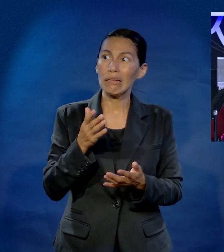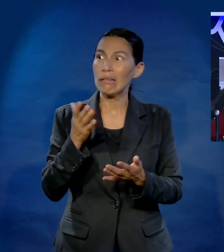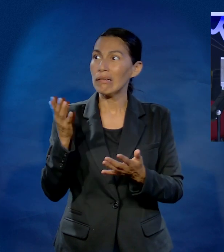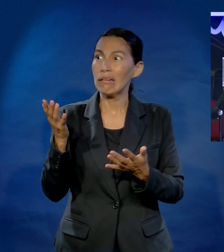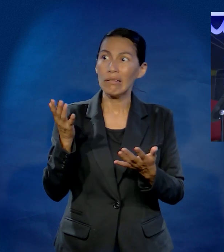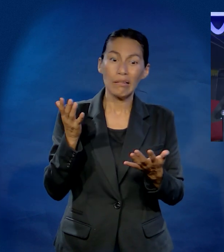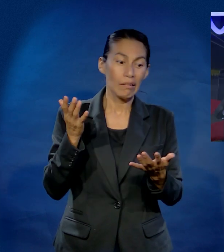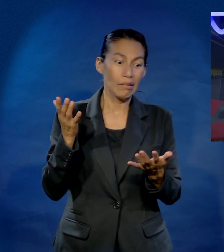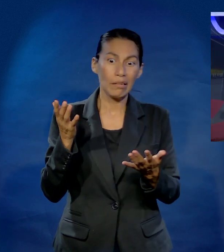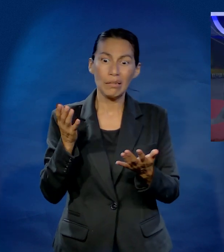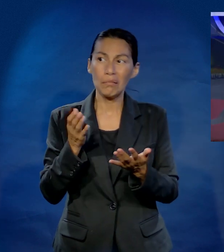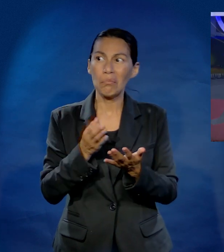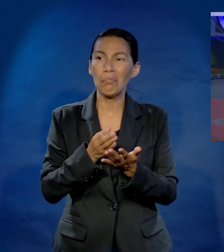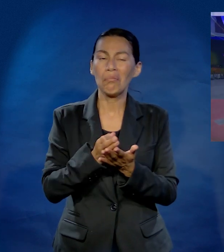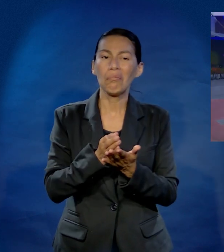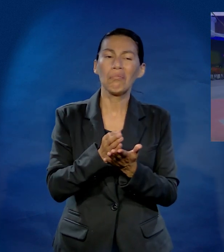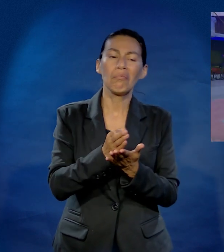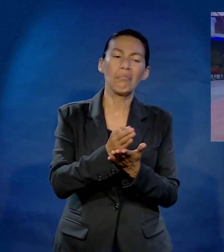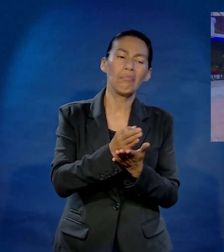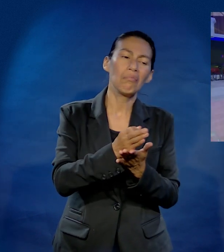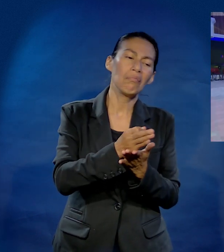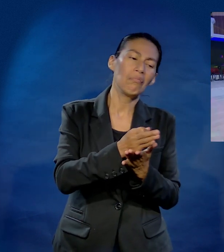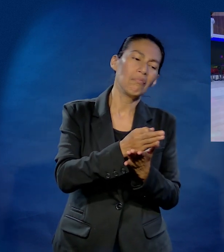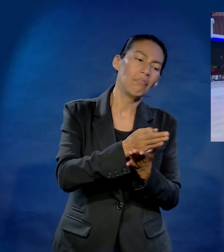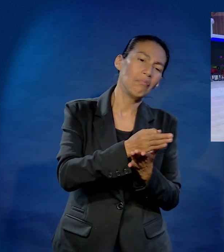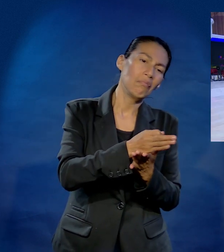una mujer y una orden,